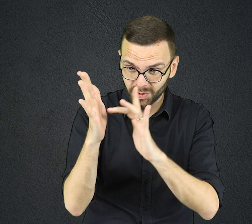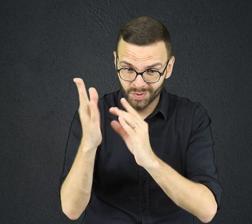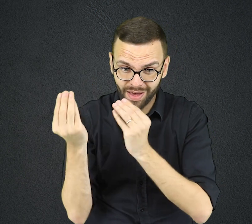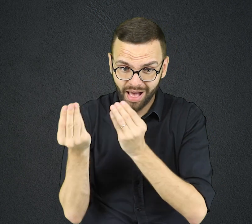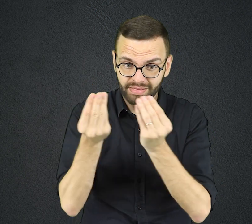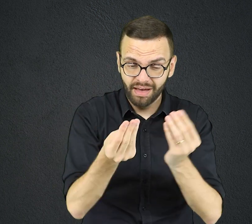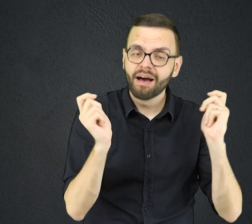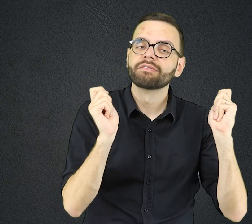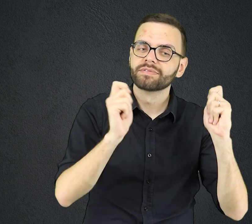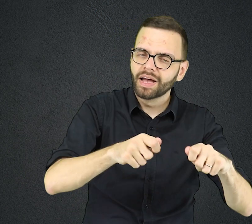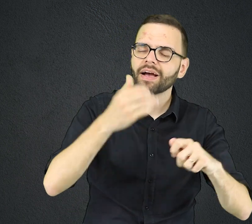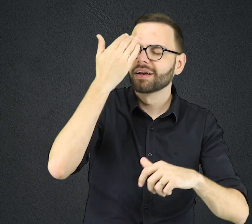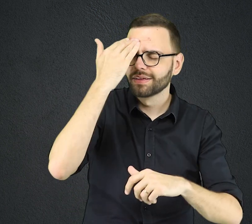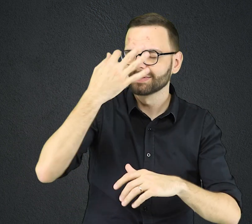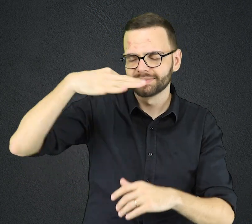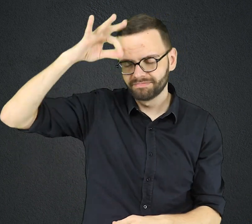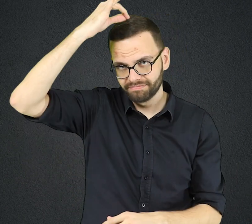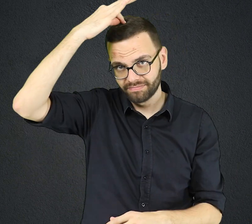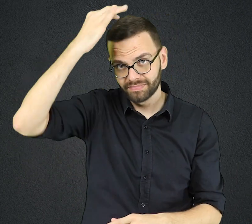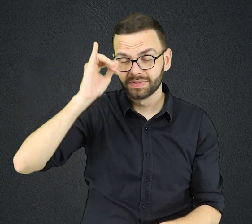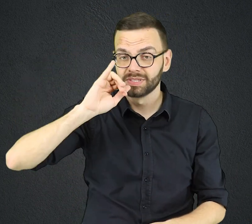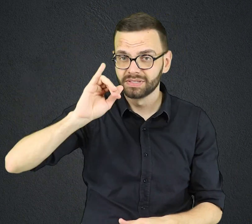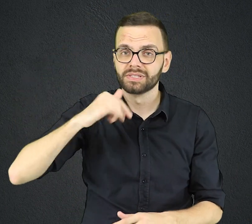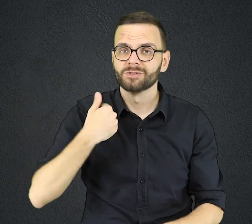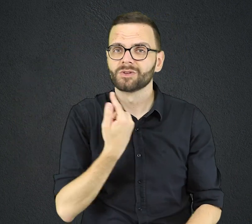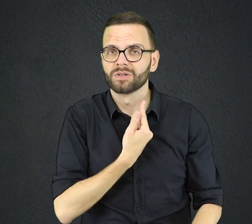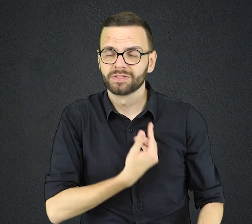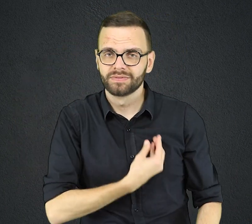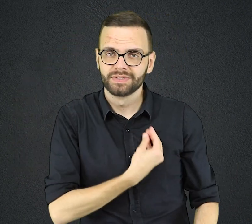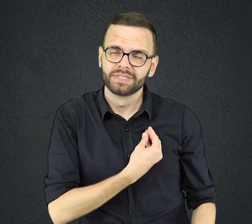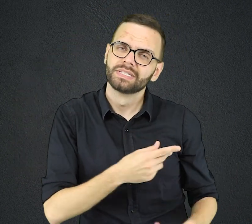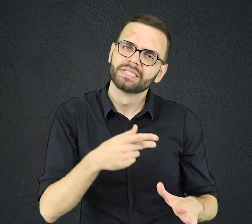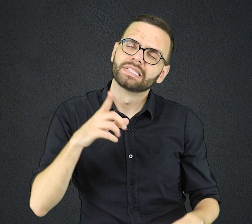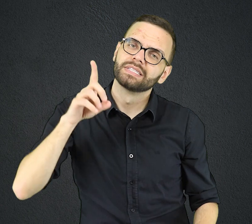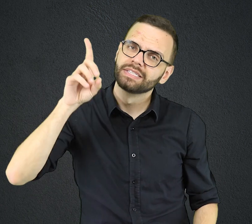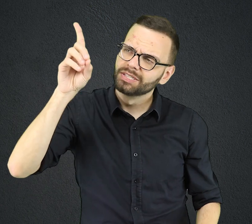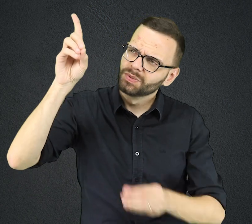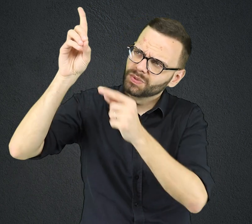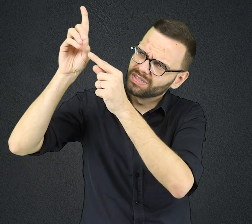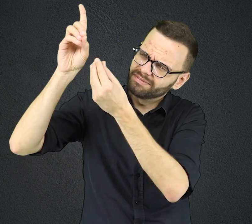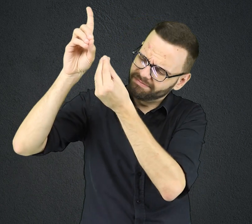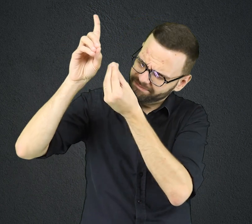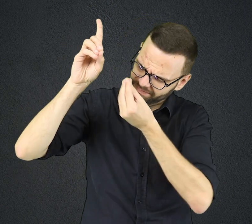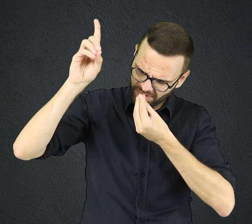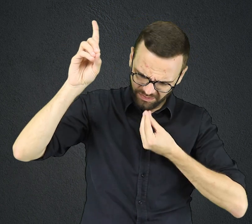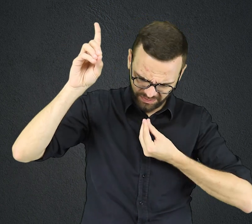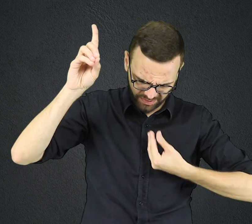a compreender as coisas espirituais. Quando passamos a ter em nós o Espírito de Deus, tornamo-nos